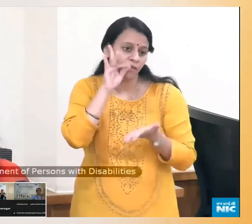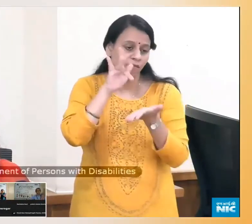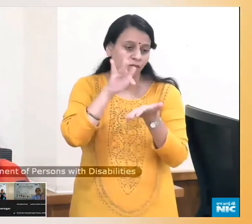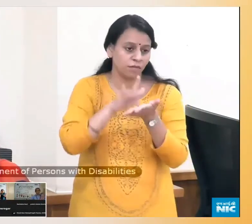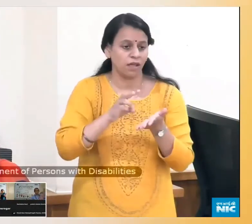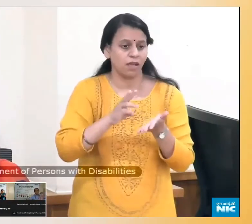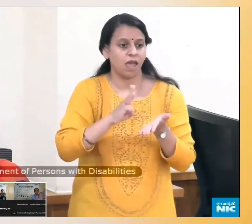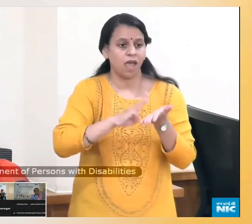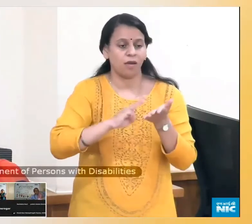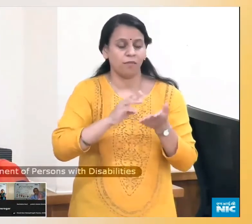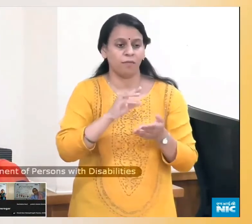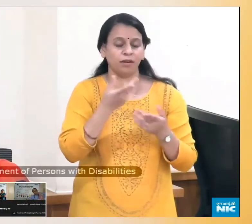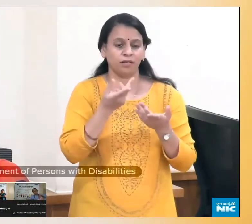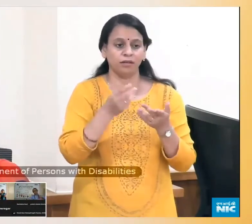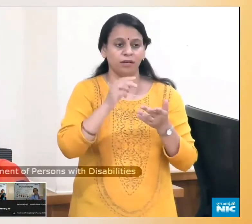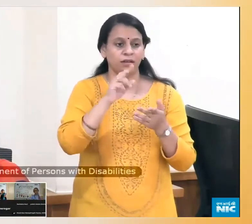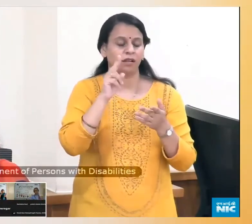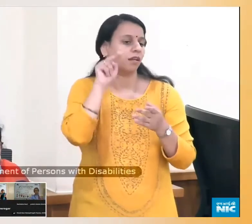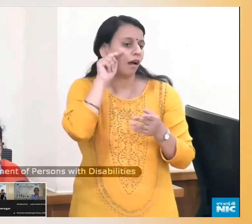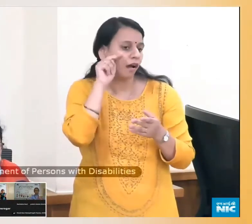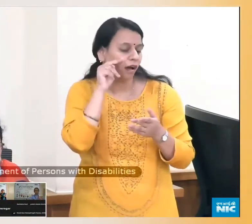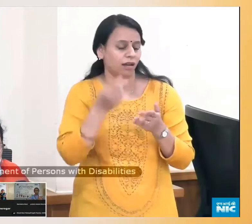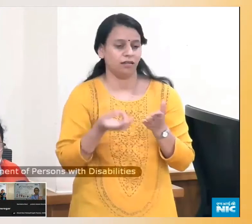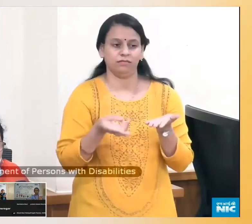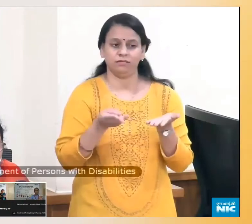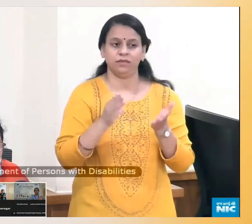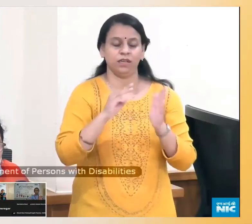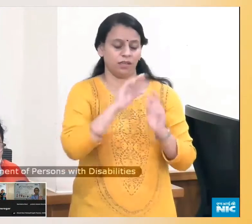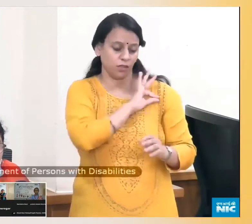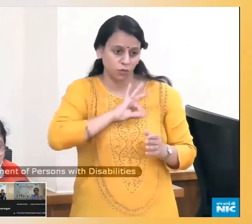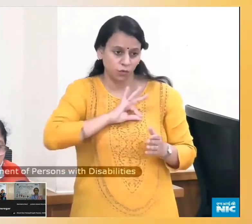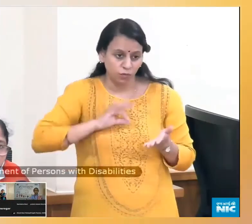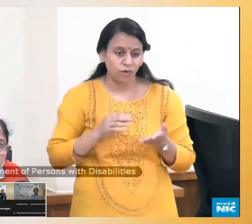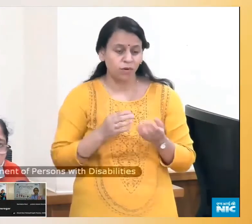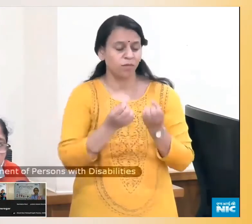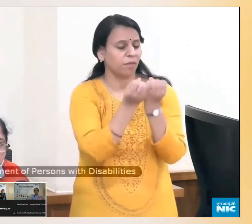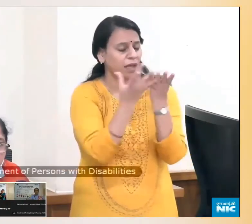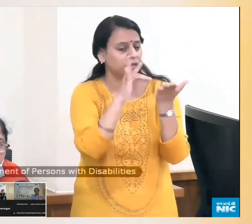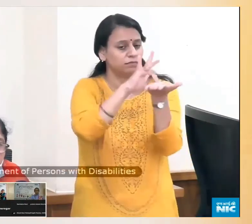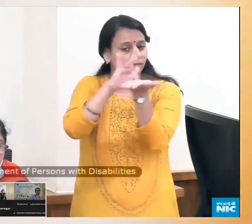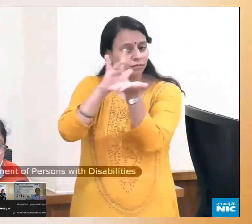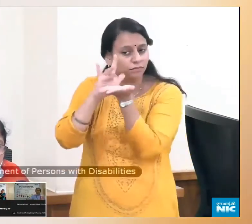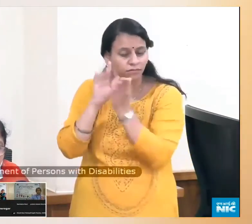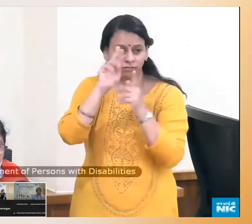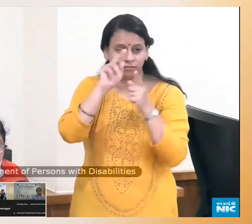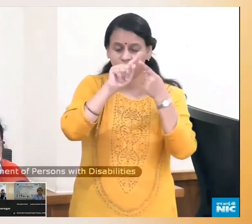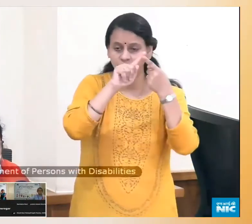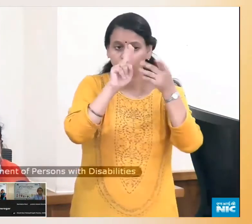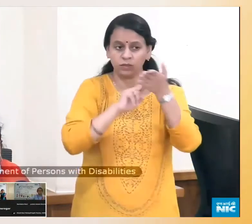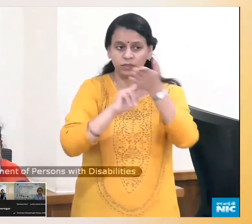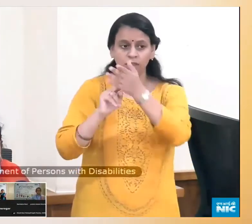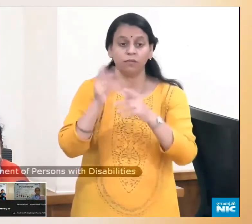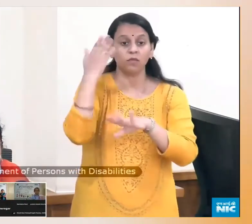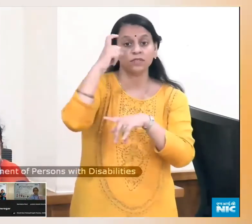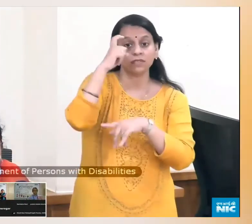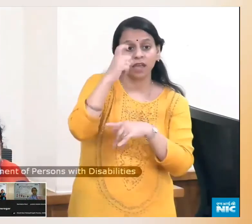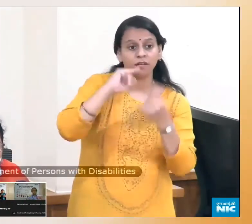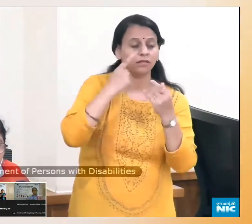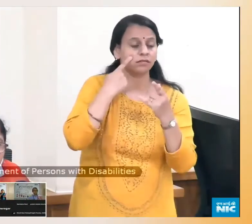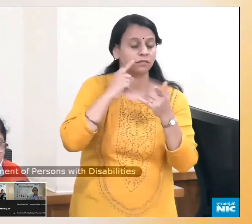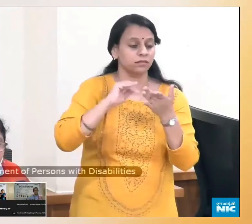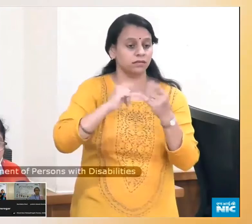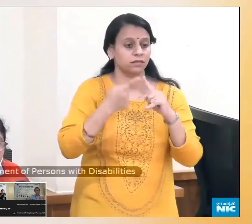सिक्किम, मणिपुर, नागालैंड, मिजोरम, त्रिपुरा, जिसको पहले हम 7 सिस्टर